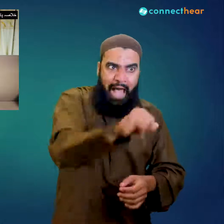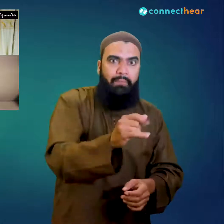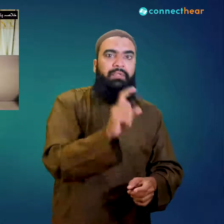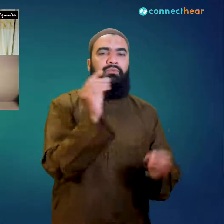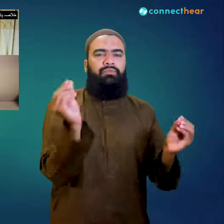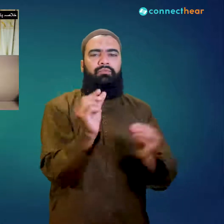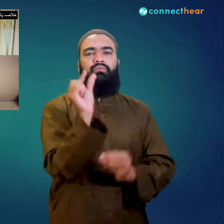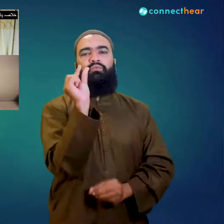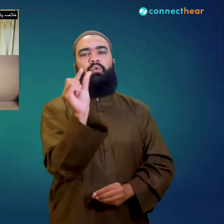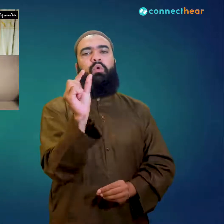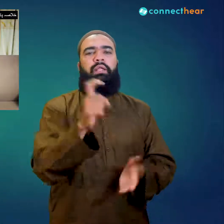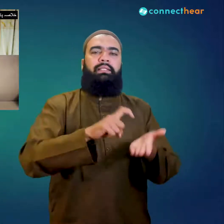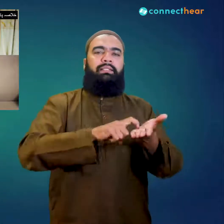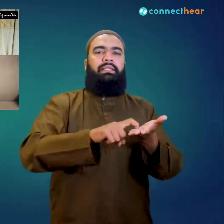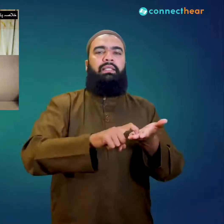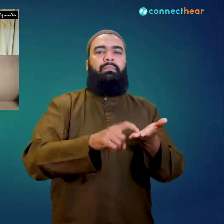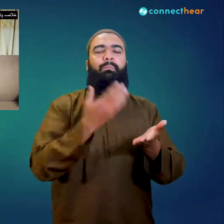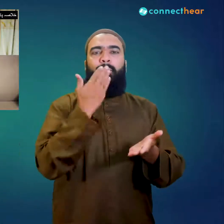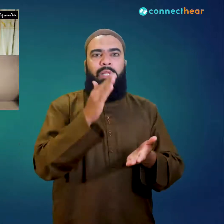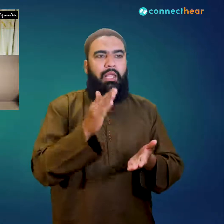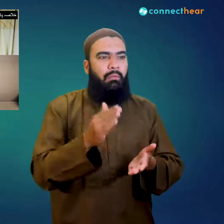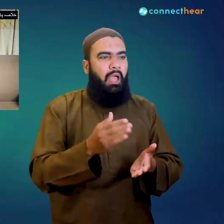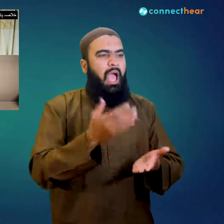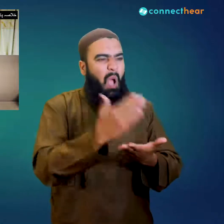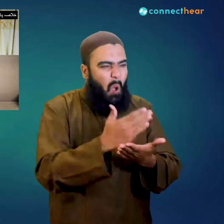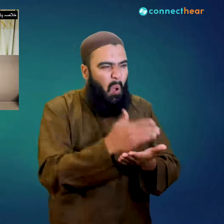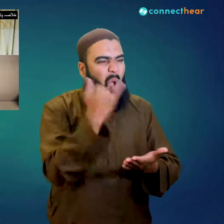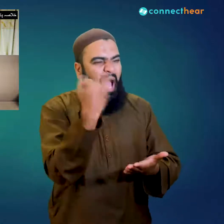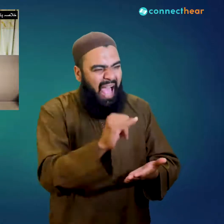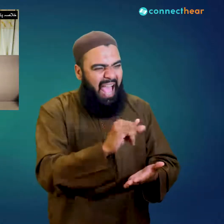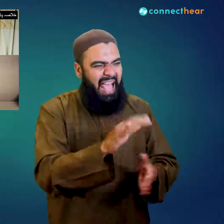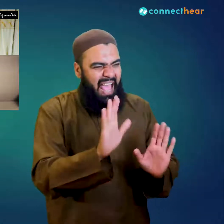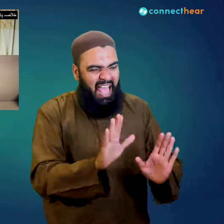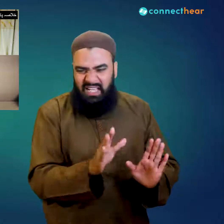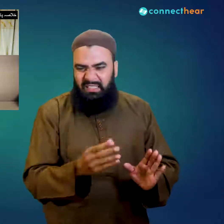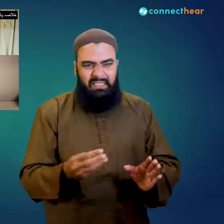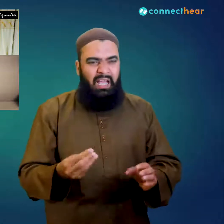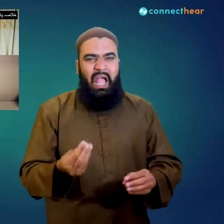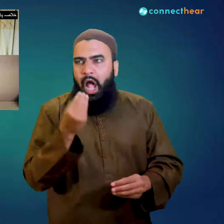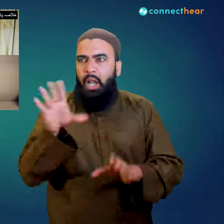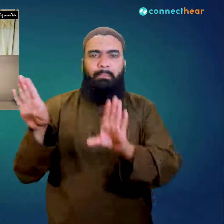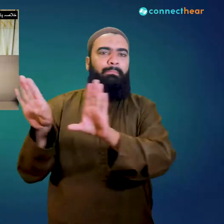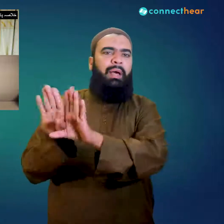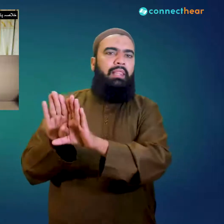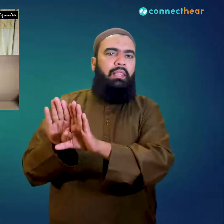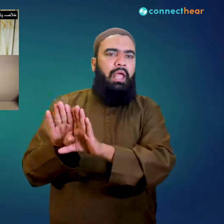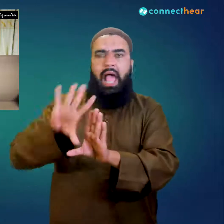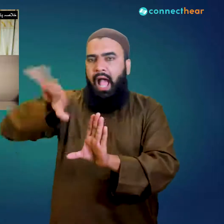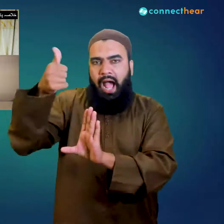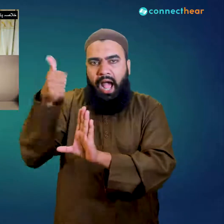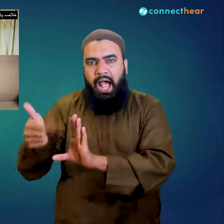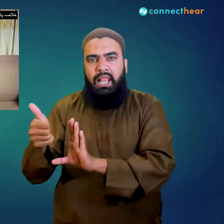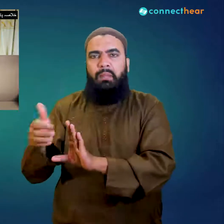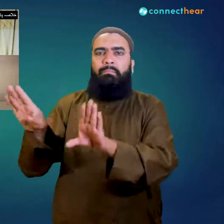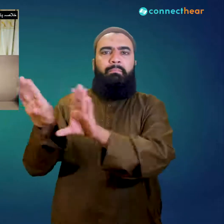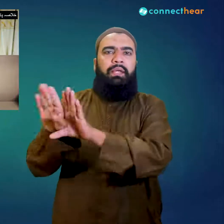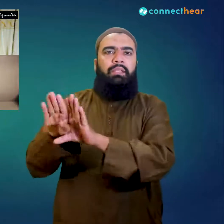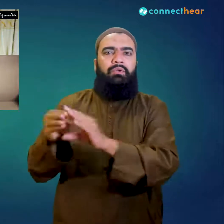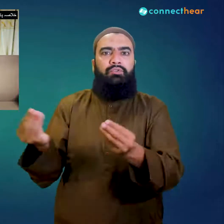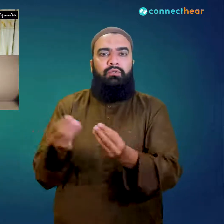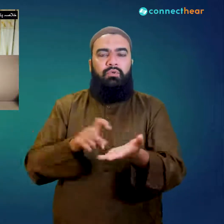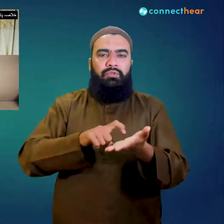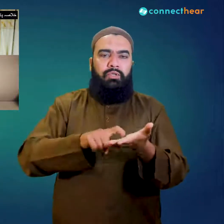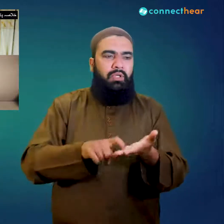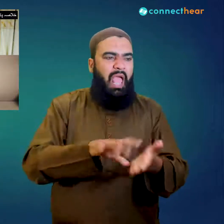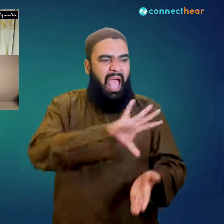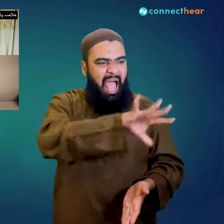رکھی ہے اور رحمت اس کو قرار دیا گیا، ذالک تخفیف من ربکم ورحمہ، یہ تمہارے لیے رحمت ہے تمہارے رب کی طرف سے، تمہارے